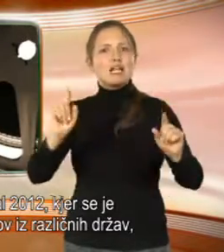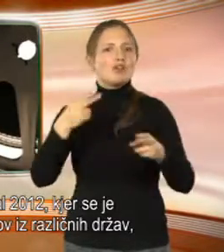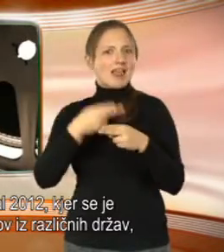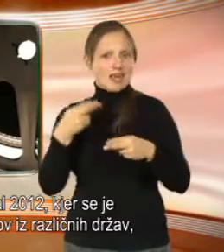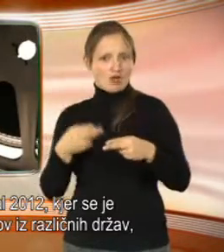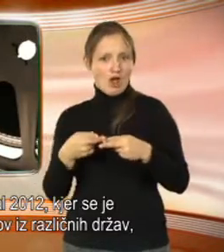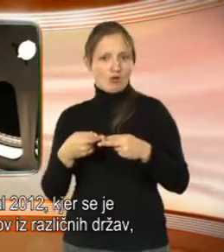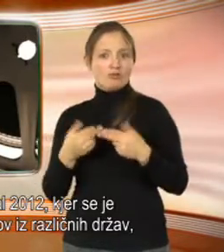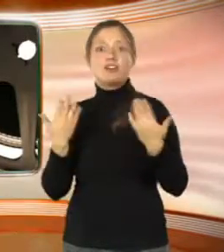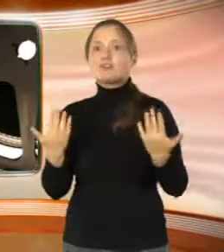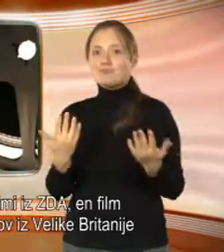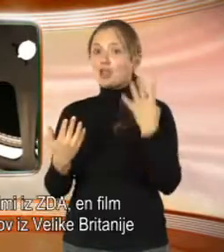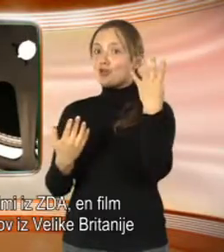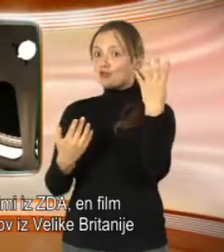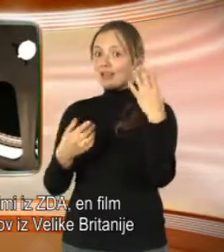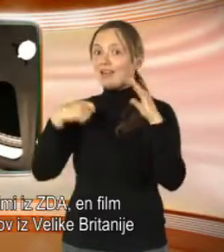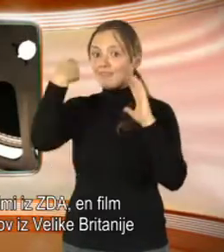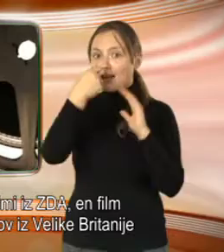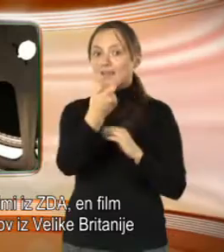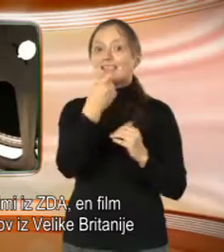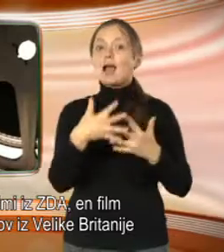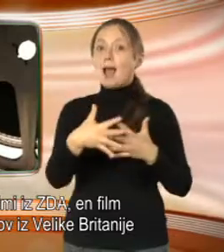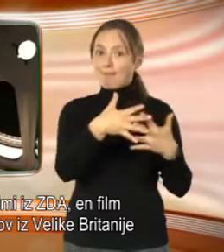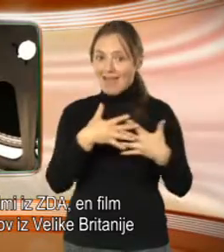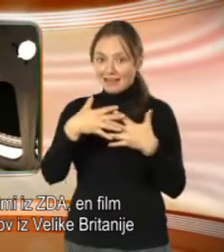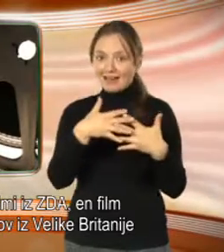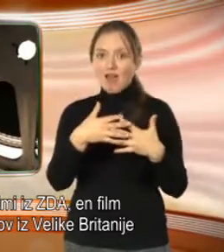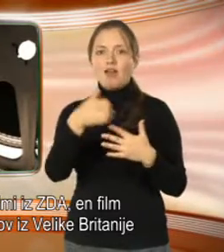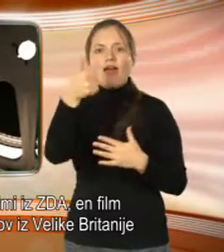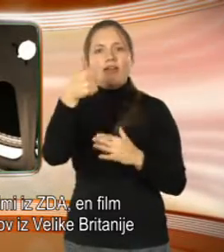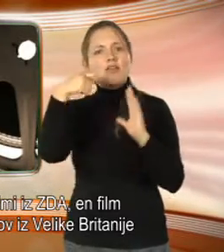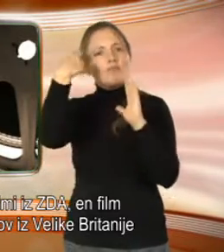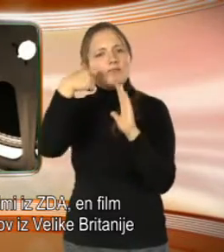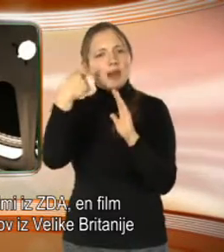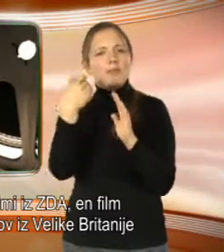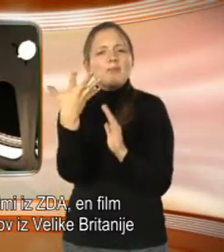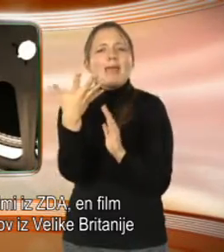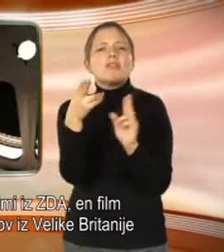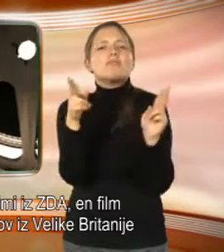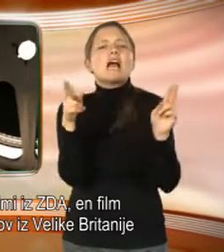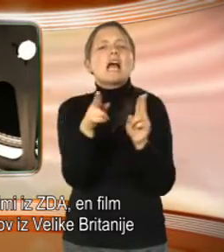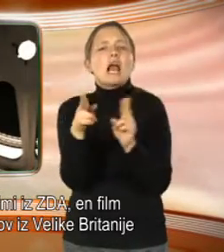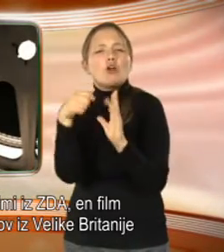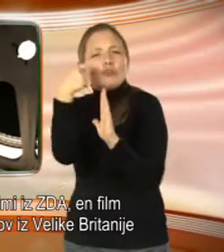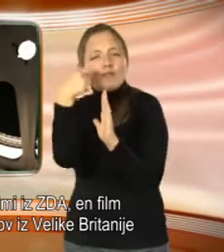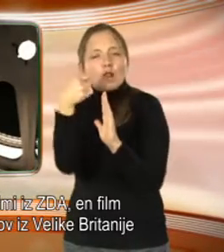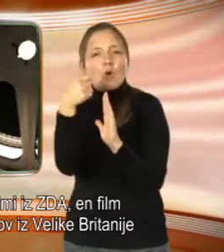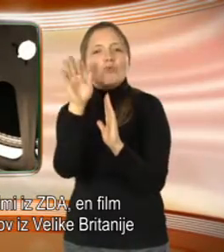ZDA, en film 5 krajših filmov iz Velike Britanije in en nizozemski film z naslovom Tiho